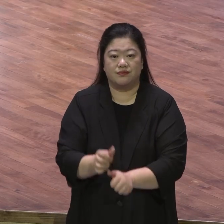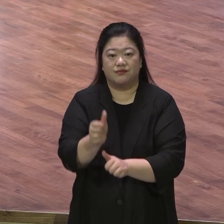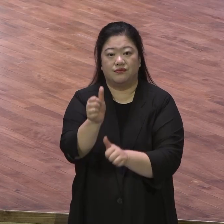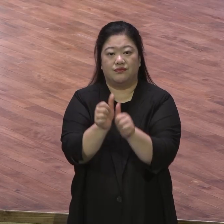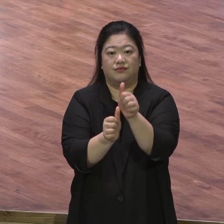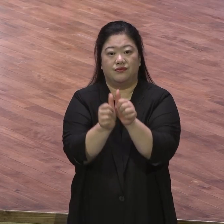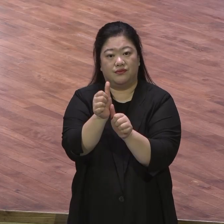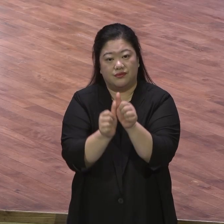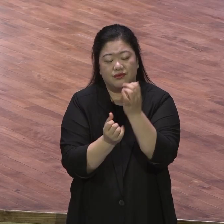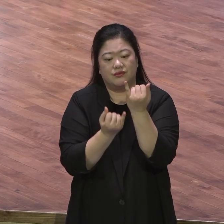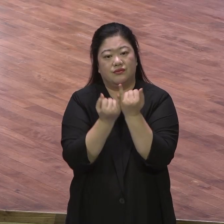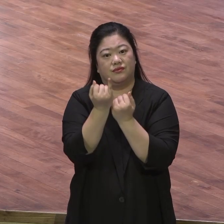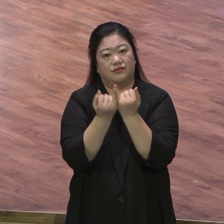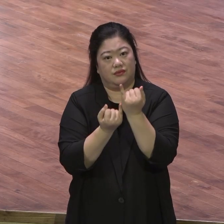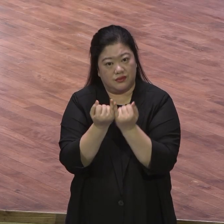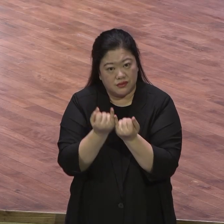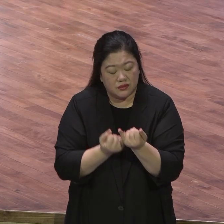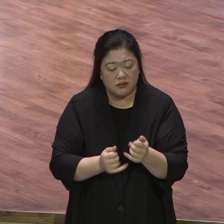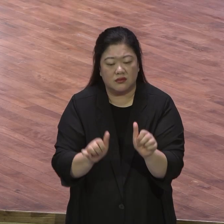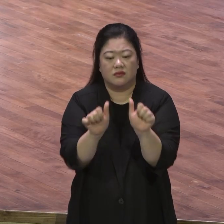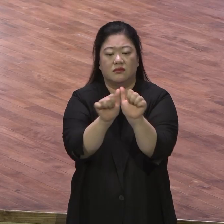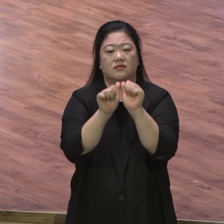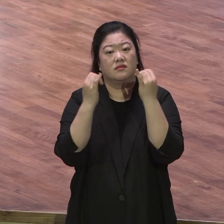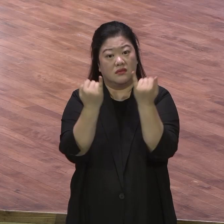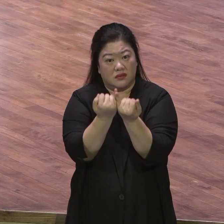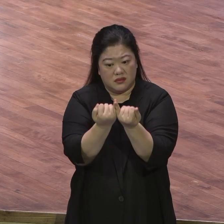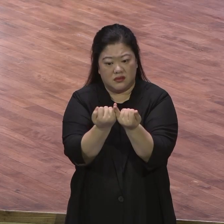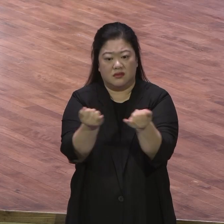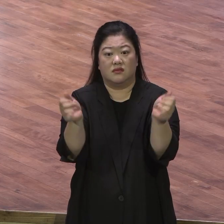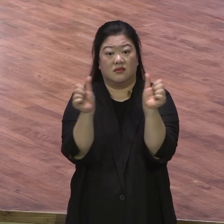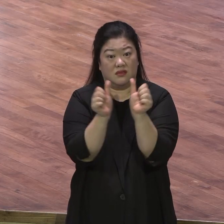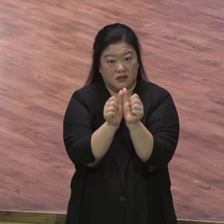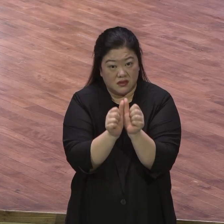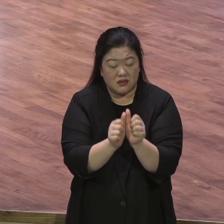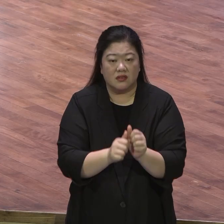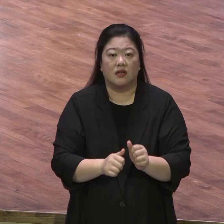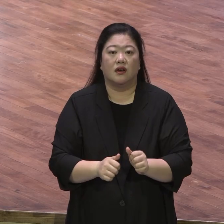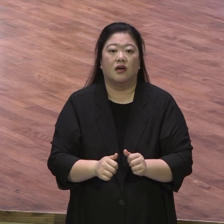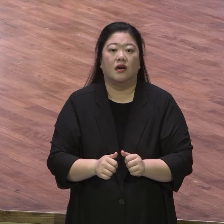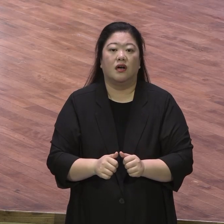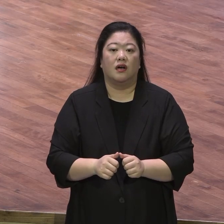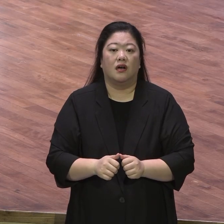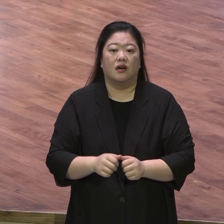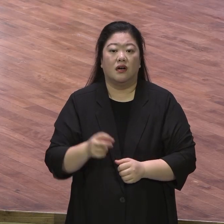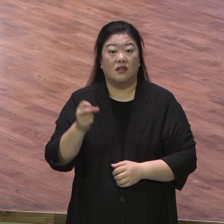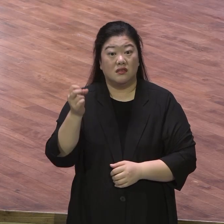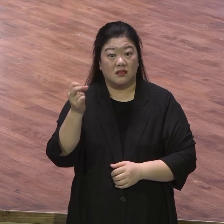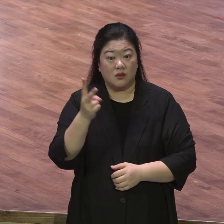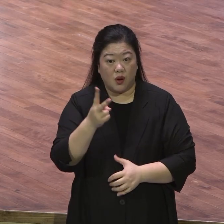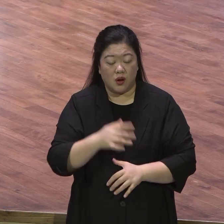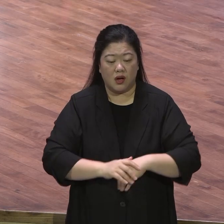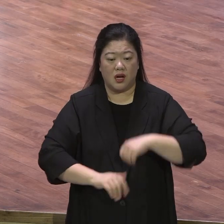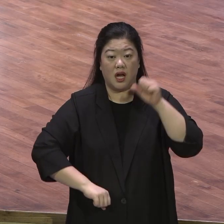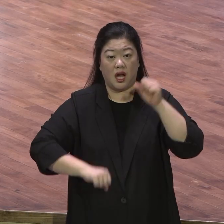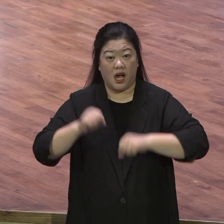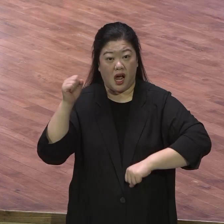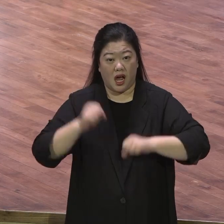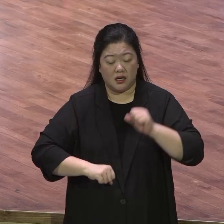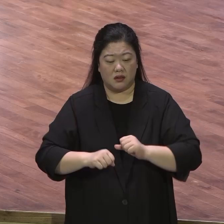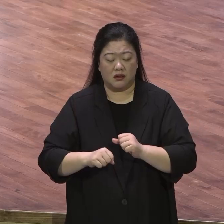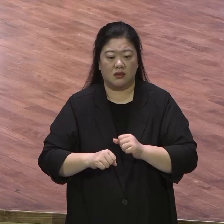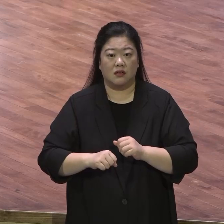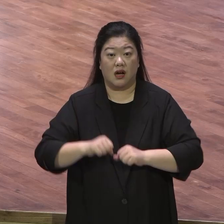트랜젠드 그 다음에 성소수자 부도덕한 행위에 마치